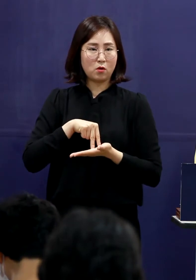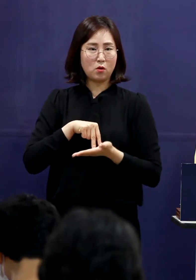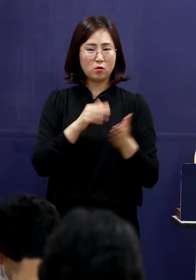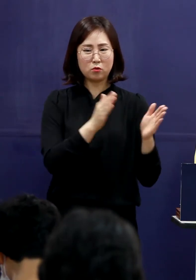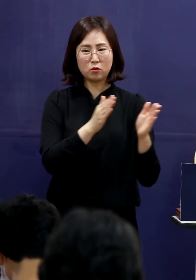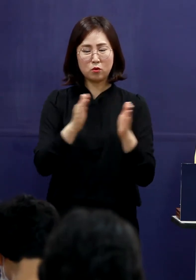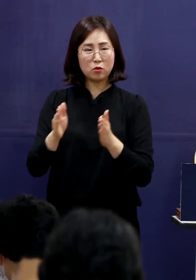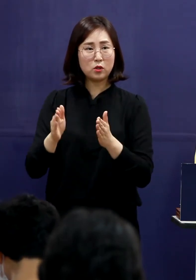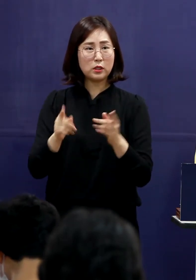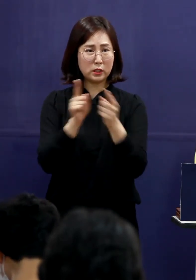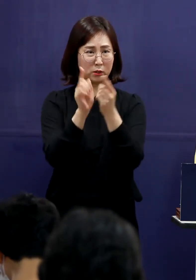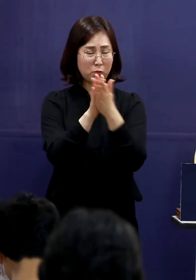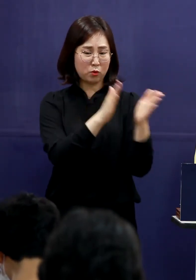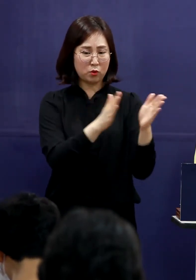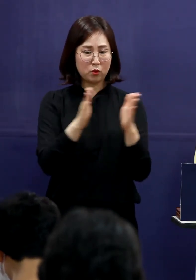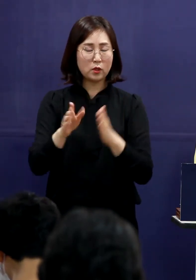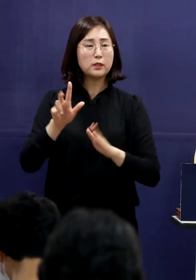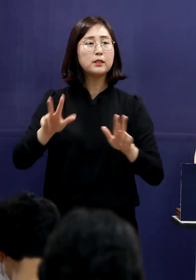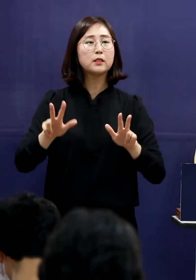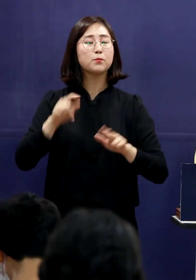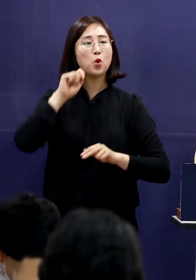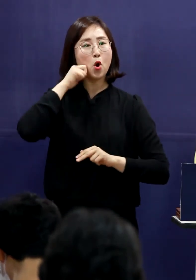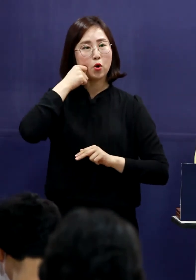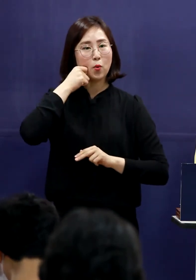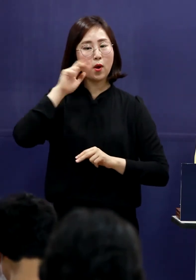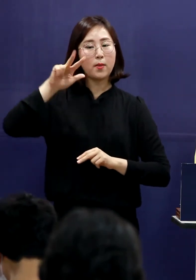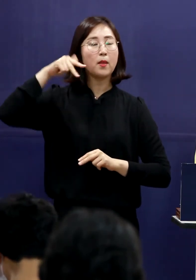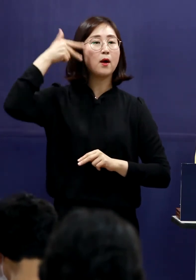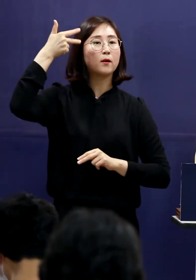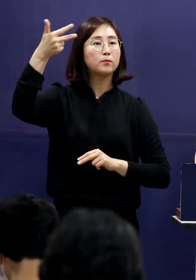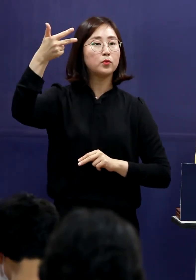주에 우리 도시성장본부장과